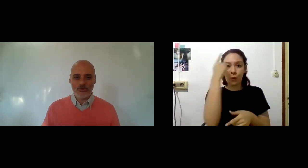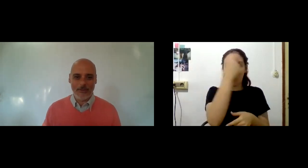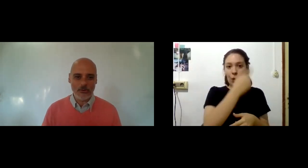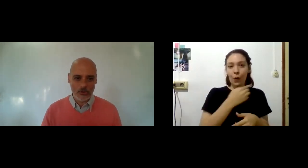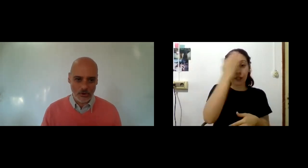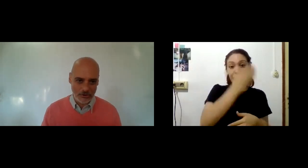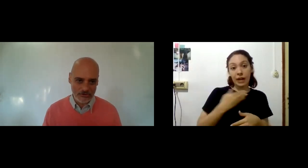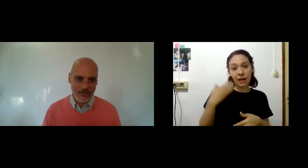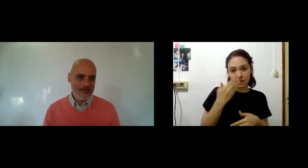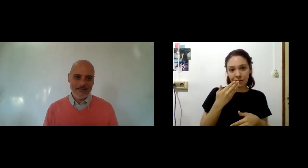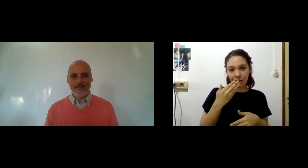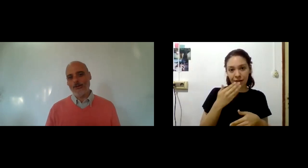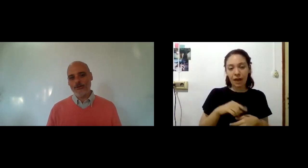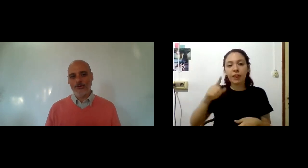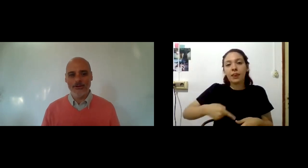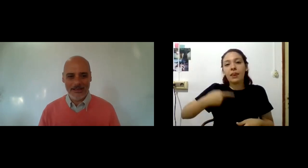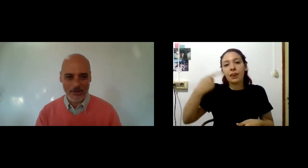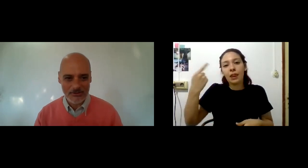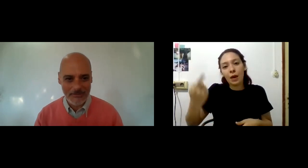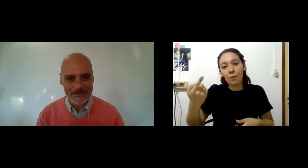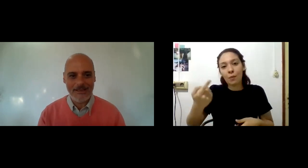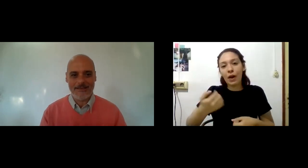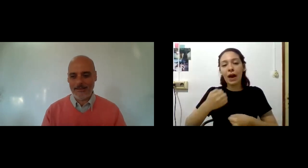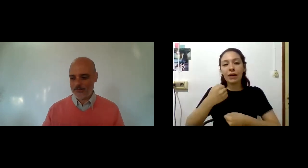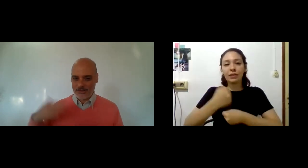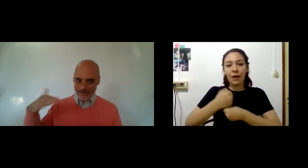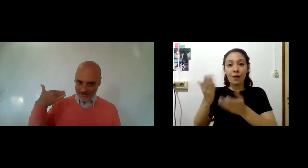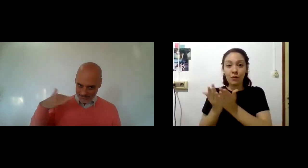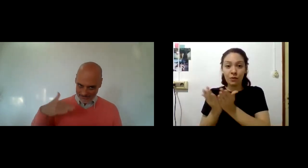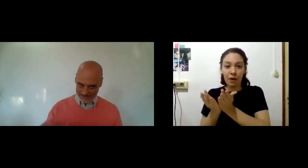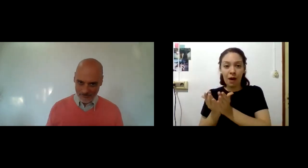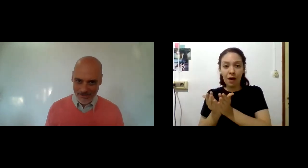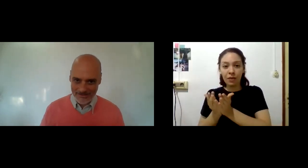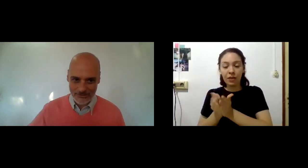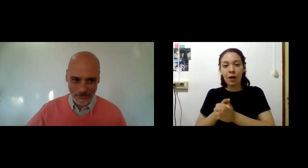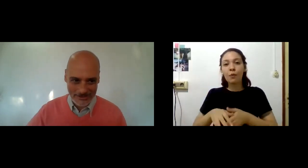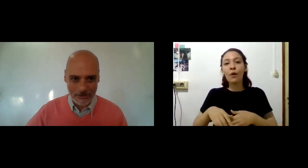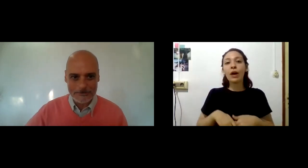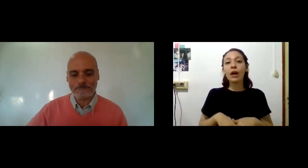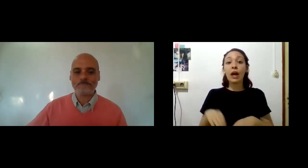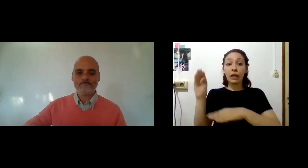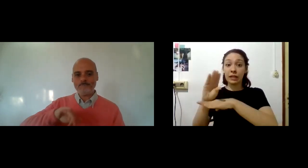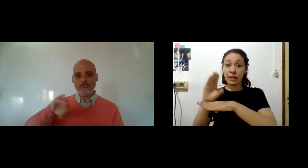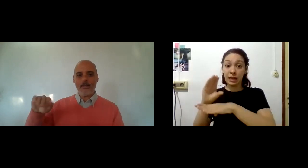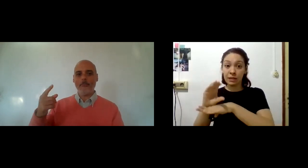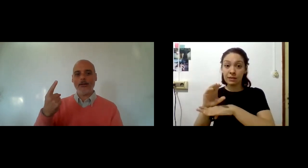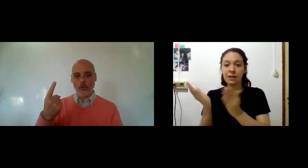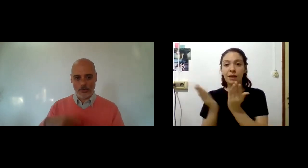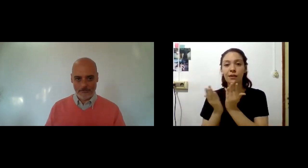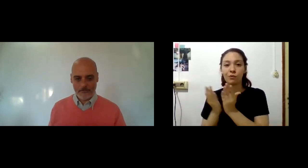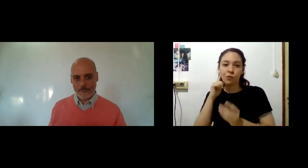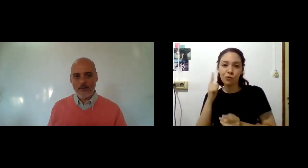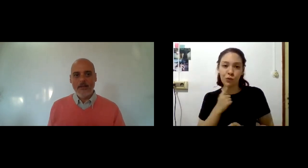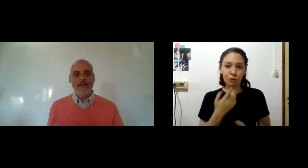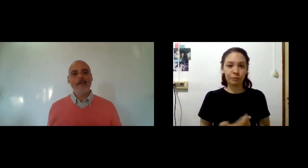Tenemos un curso que se llama Estudios Sordos, que lo doy yo en el próximo semestre, así que vamos a tener bastante sobre esto. Marco